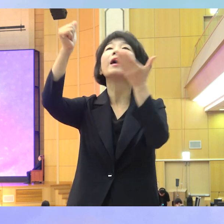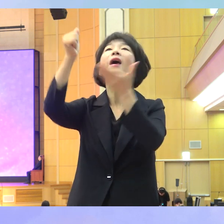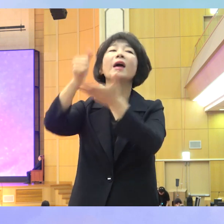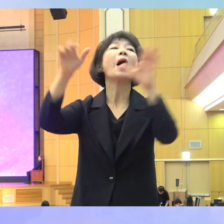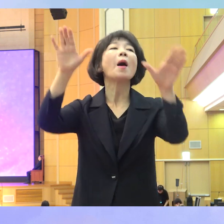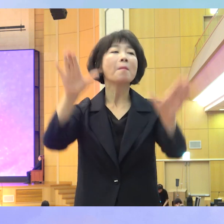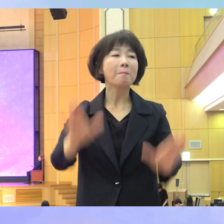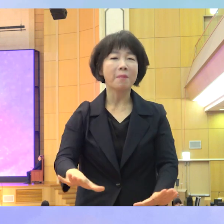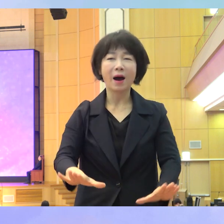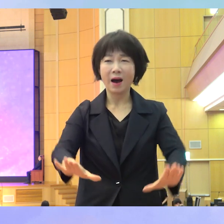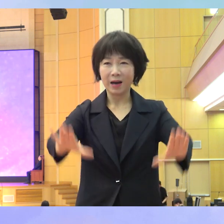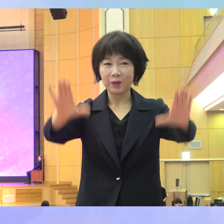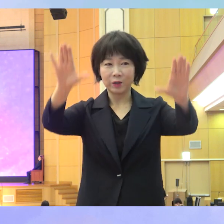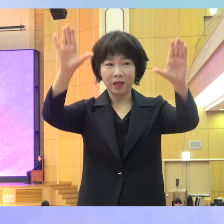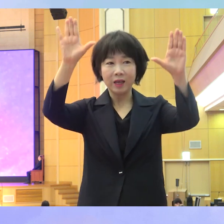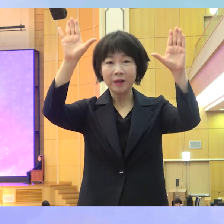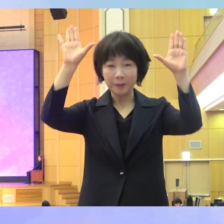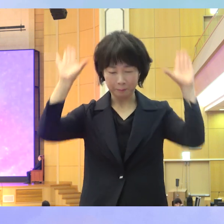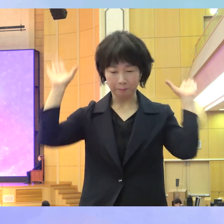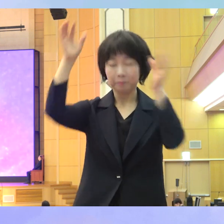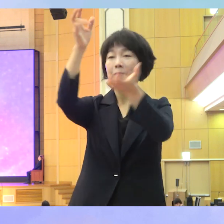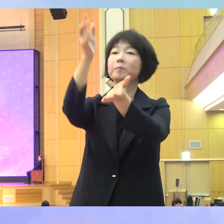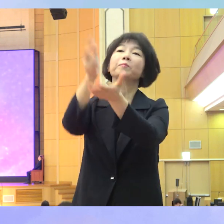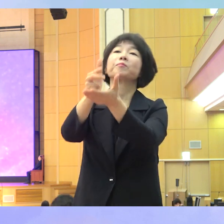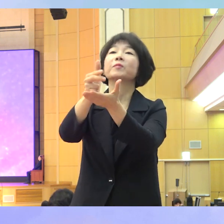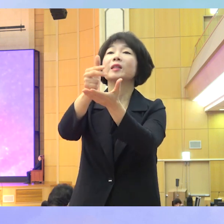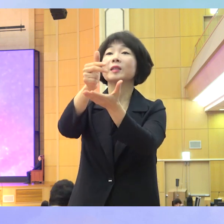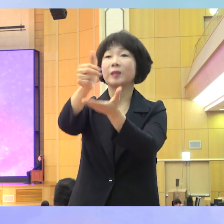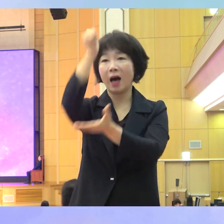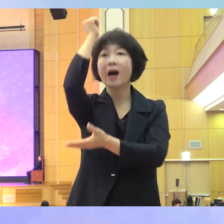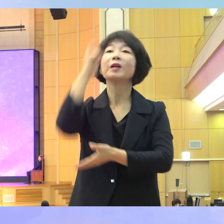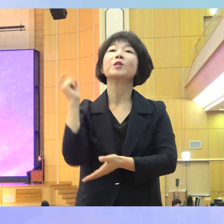왕께 만세.